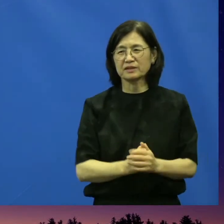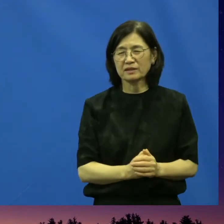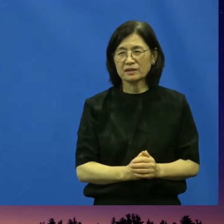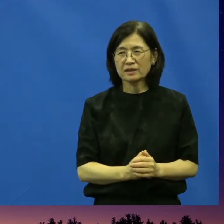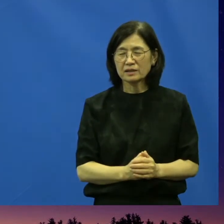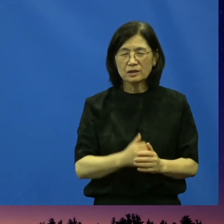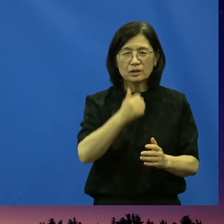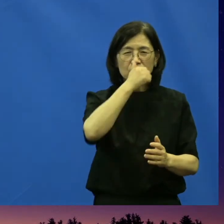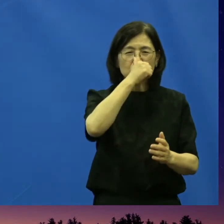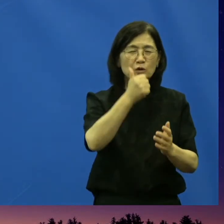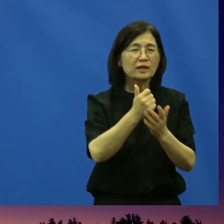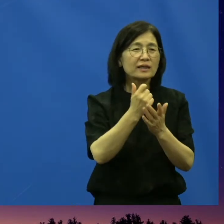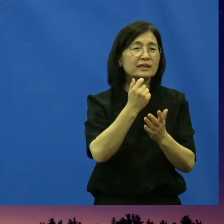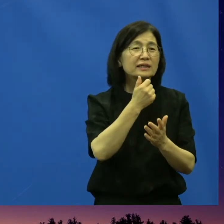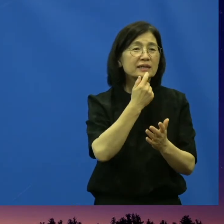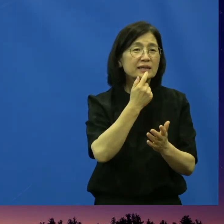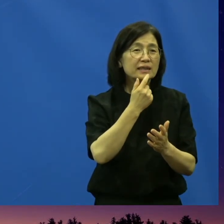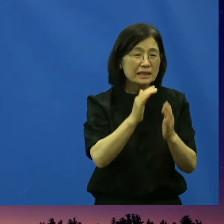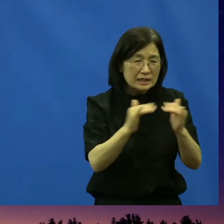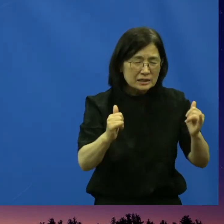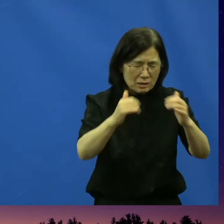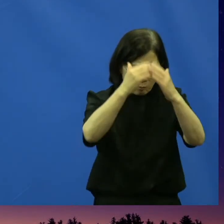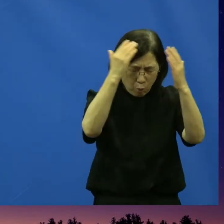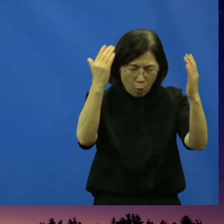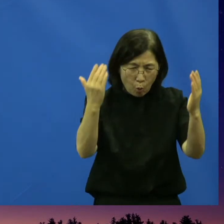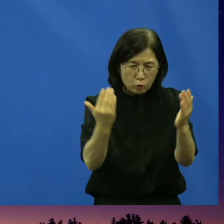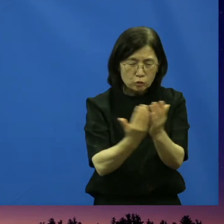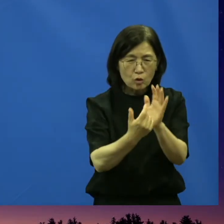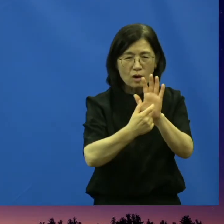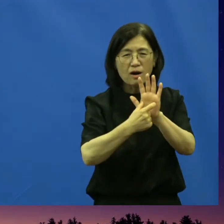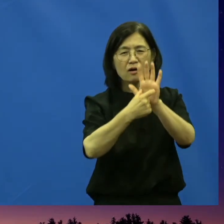않아요, 여러분. 십자가로 피하면 되는 거예요.